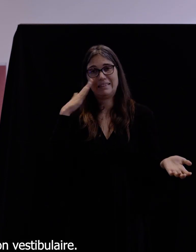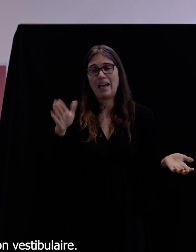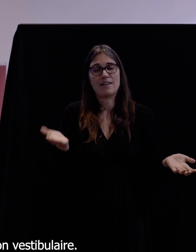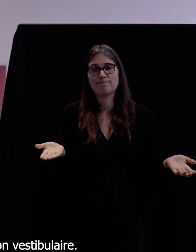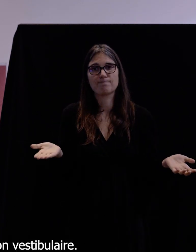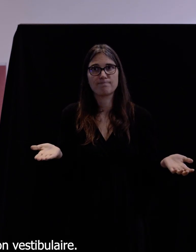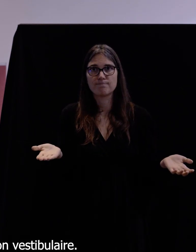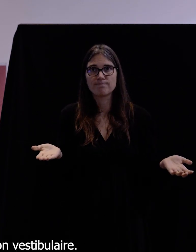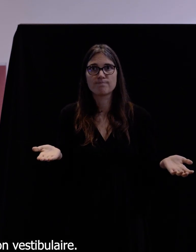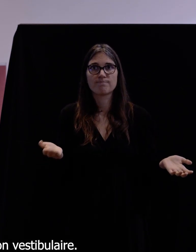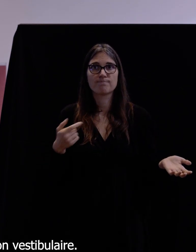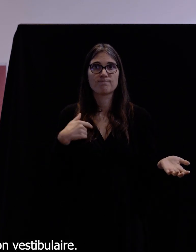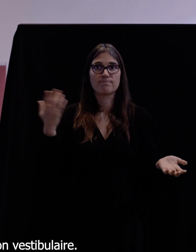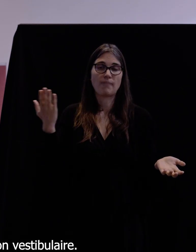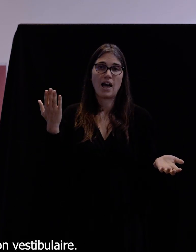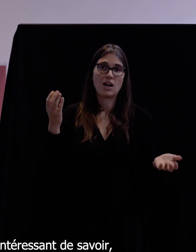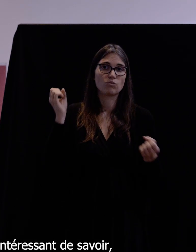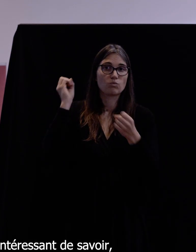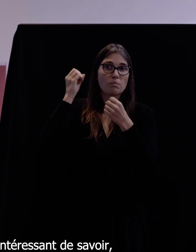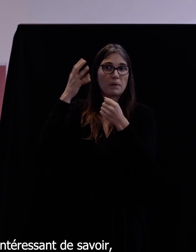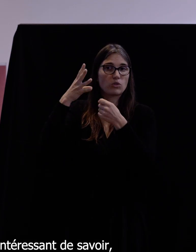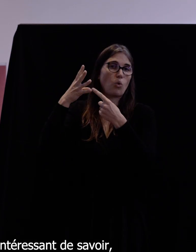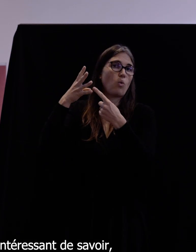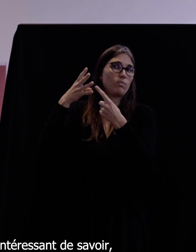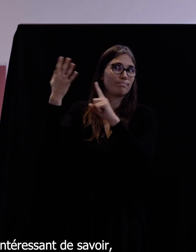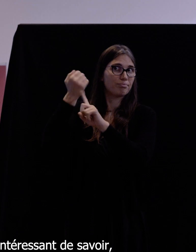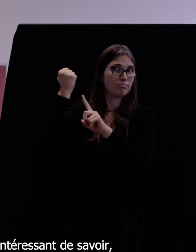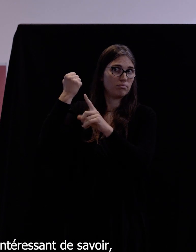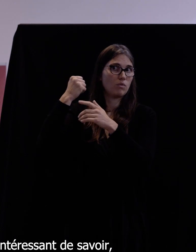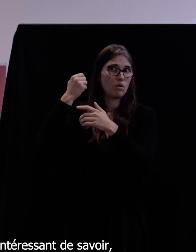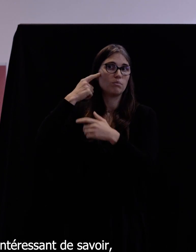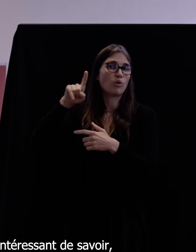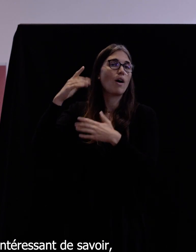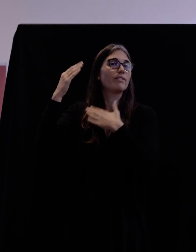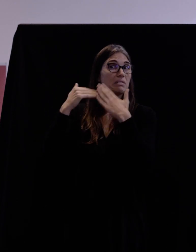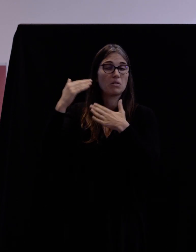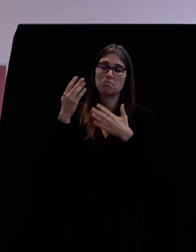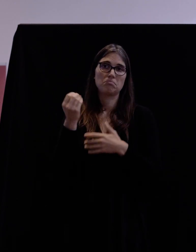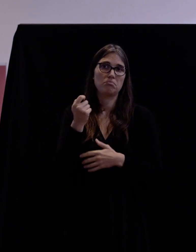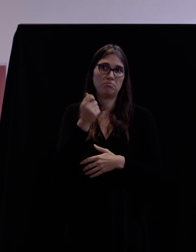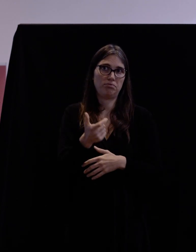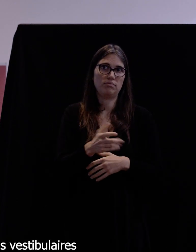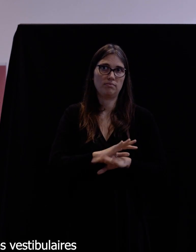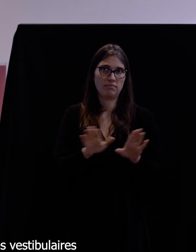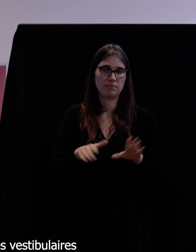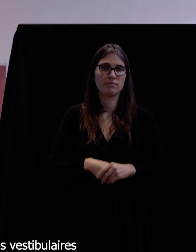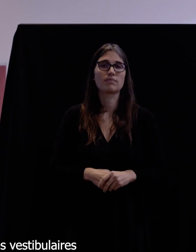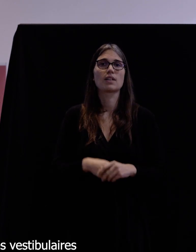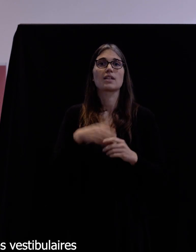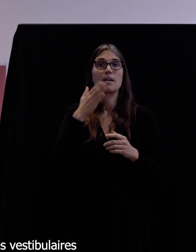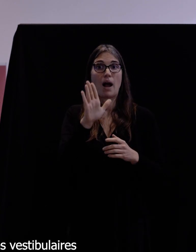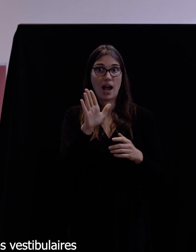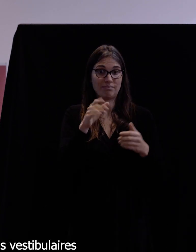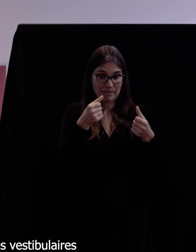pas trouver de fonction vestibulaire. En revanche, ce qui est intéressant de savoir, en particulier chez les enfants qui ont un syndrome SARS, c'est de savoir s'ils ont des